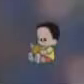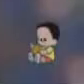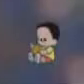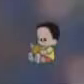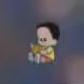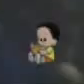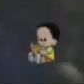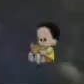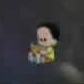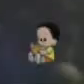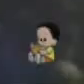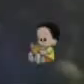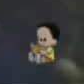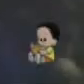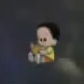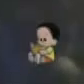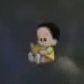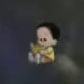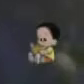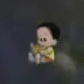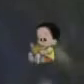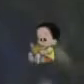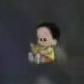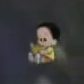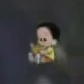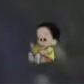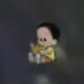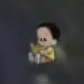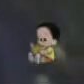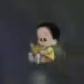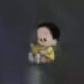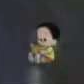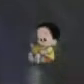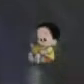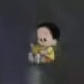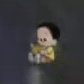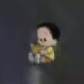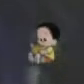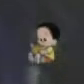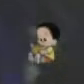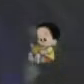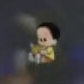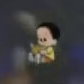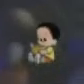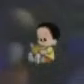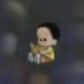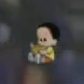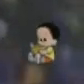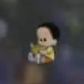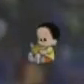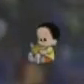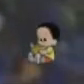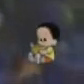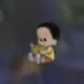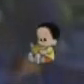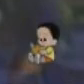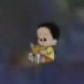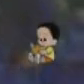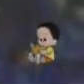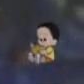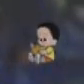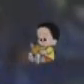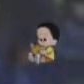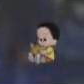triste. Ian está com uma expressão de choro. Ele fecha e abre os olhos. As mãos da mulher no seu